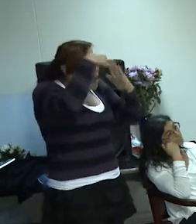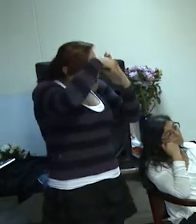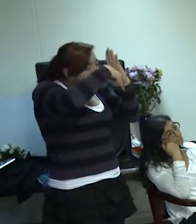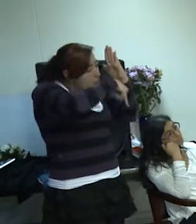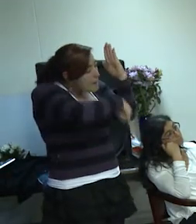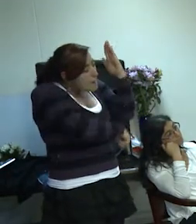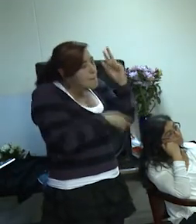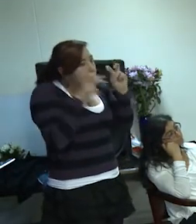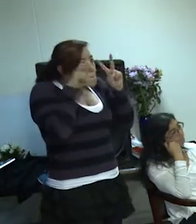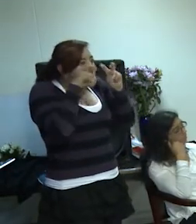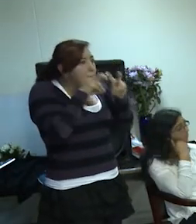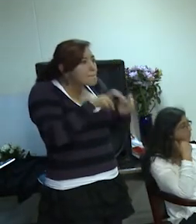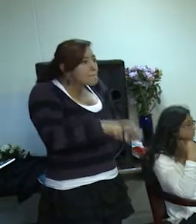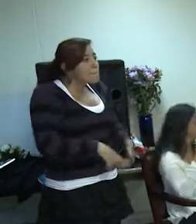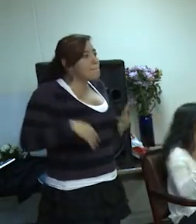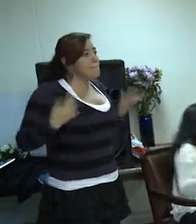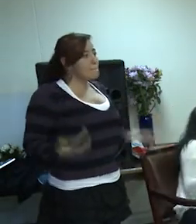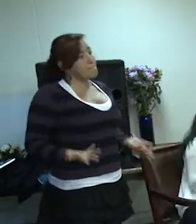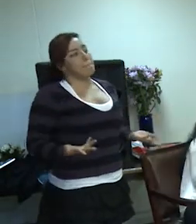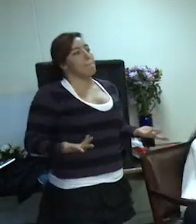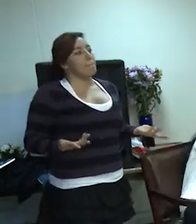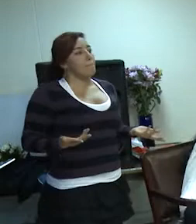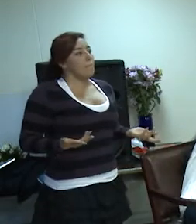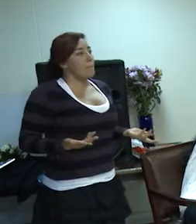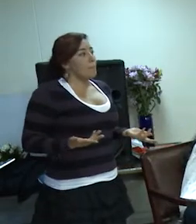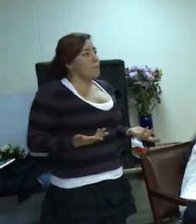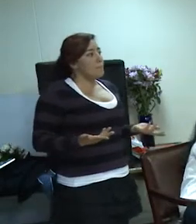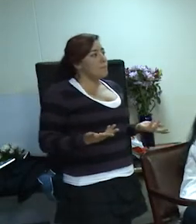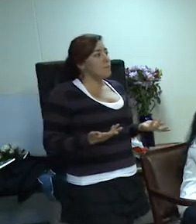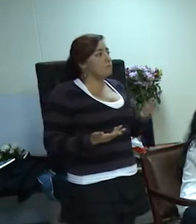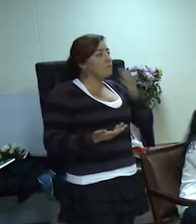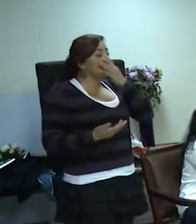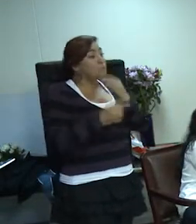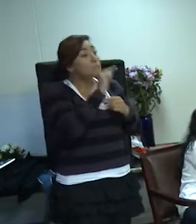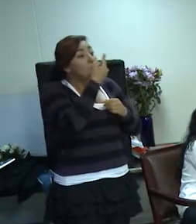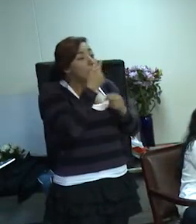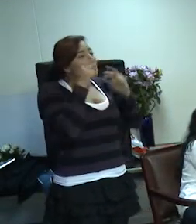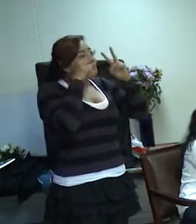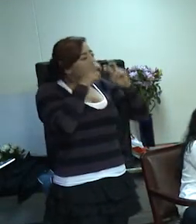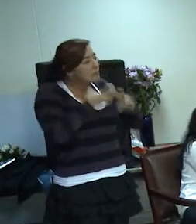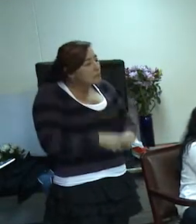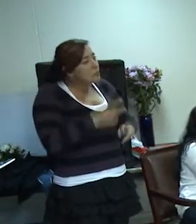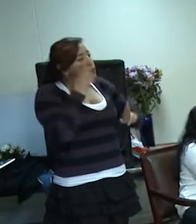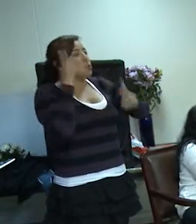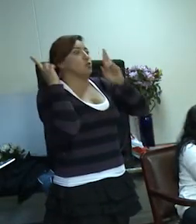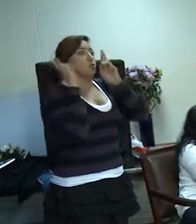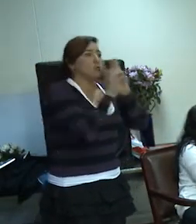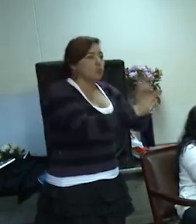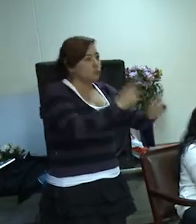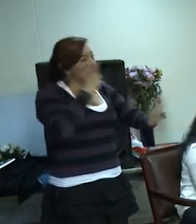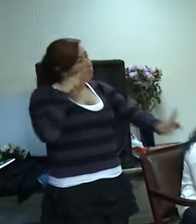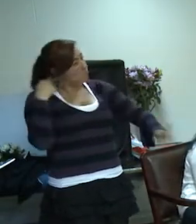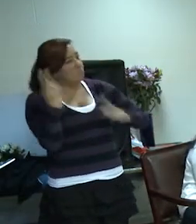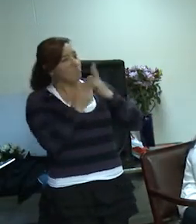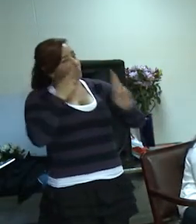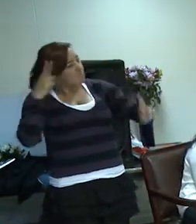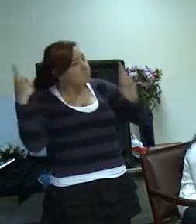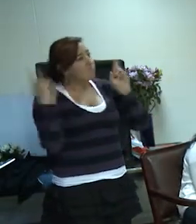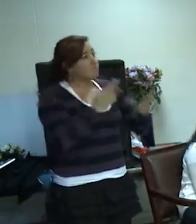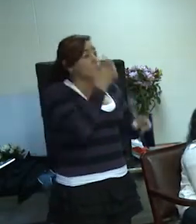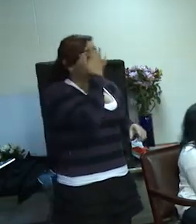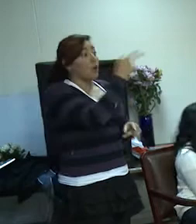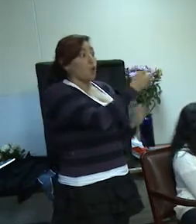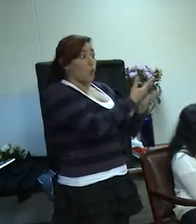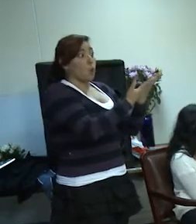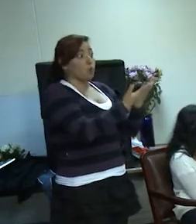expresiones de las barras? Para que así, conociendo y reconociendo lo valioso que puede haber ahí, porque